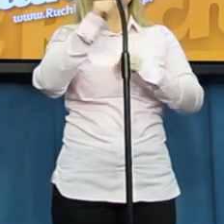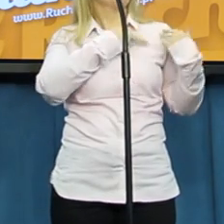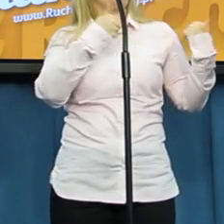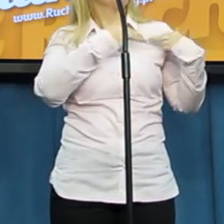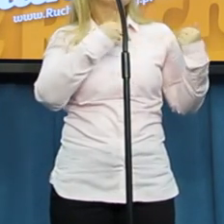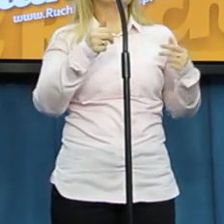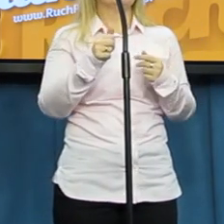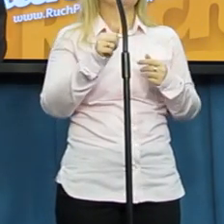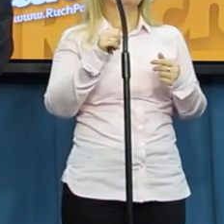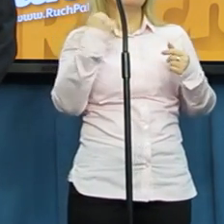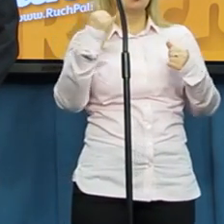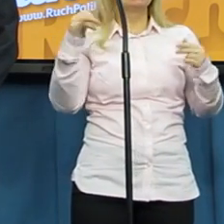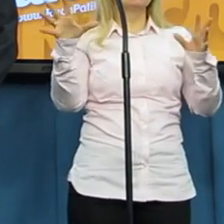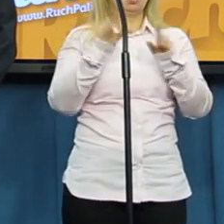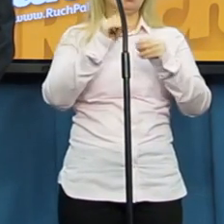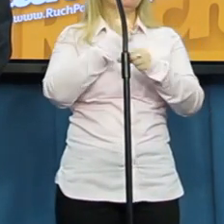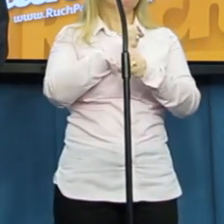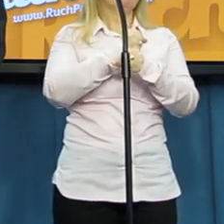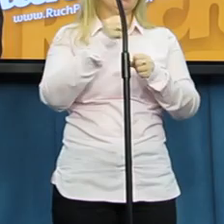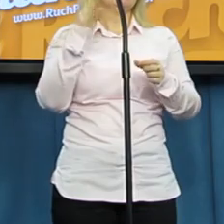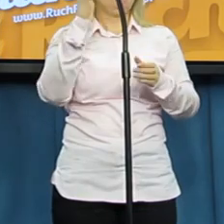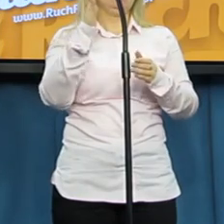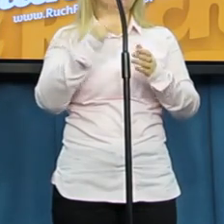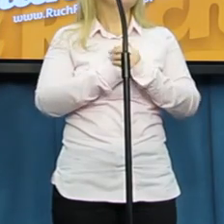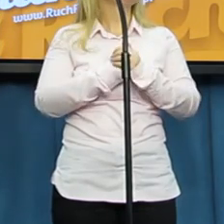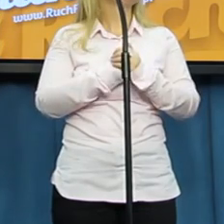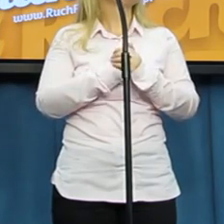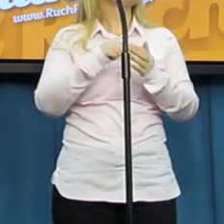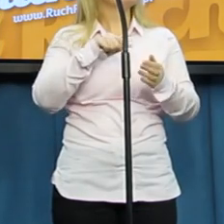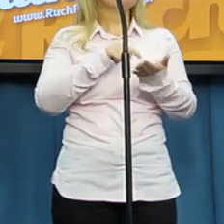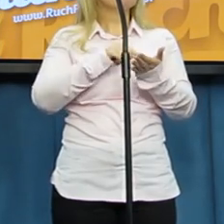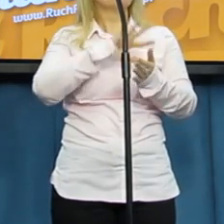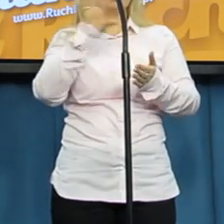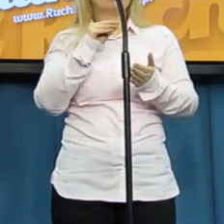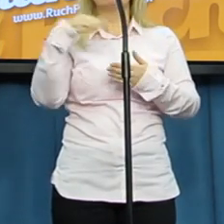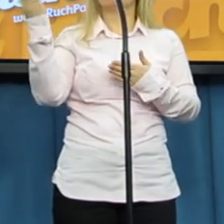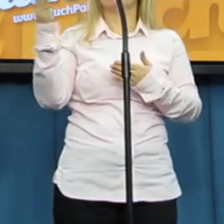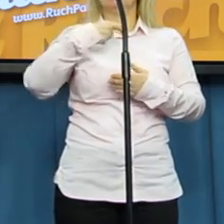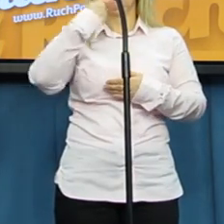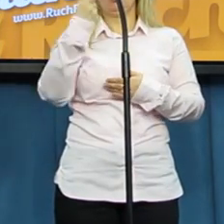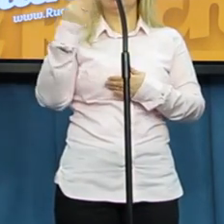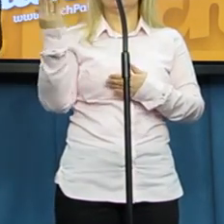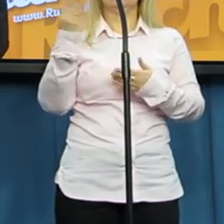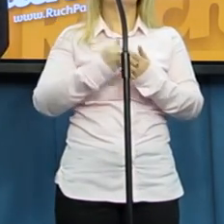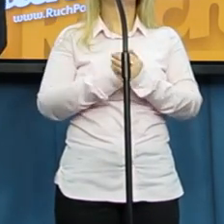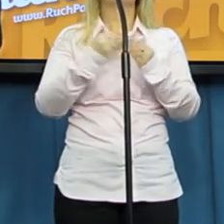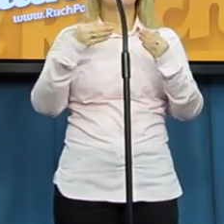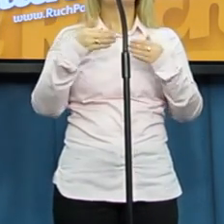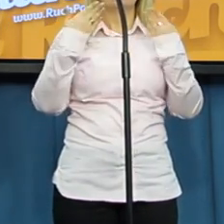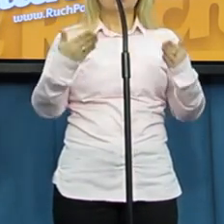od Komisji do Spraw Europejskich. To tyle tego komunikatu i oddaję głos panu posłowi. Dziękuję